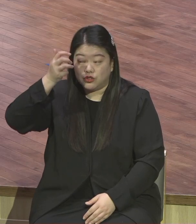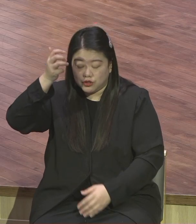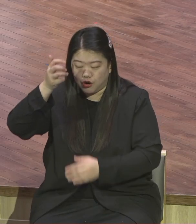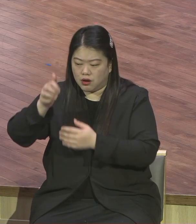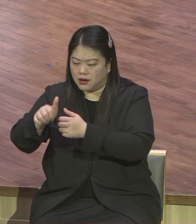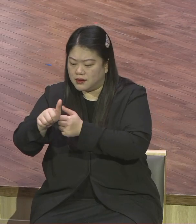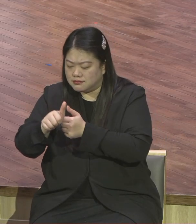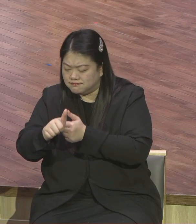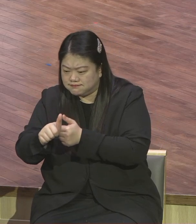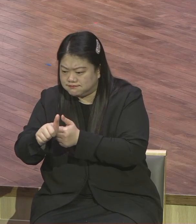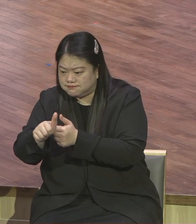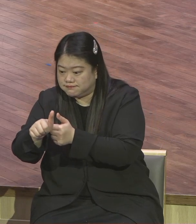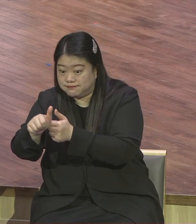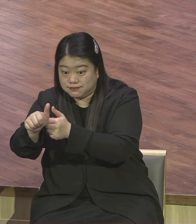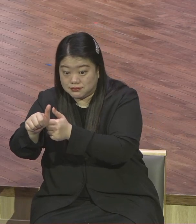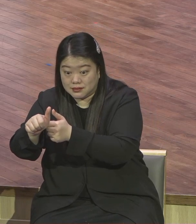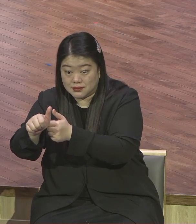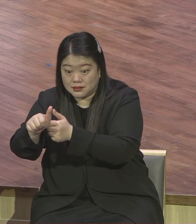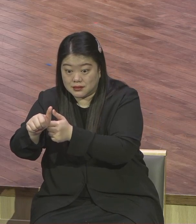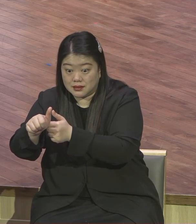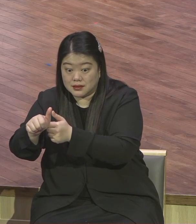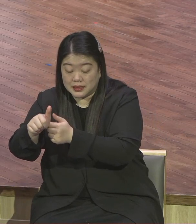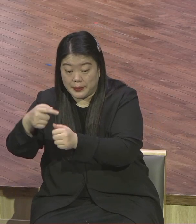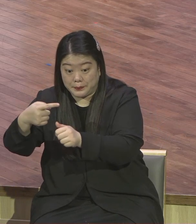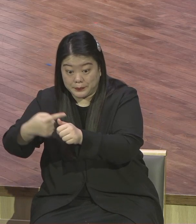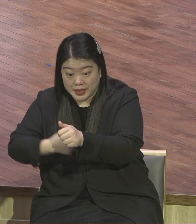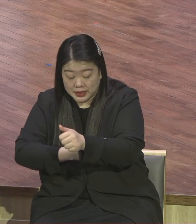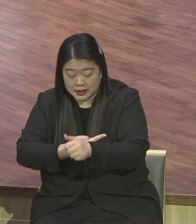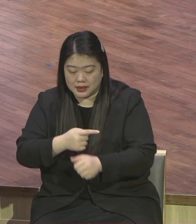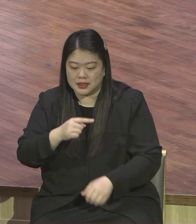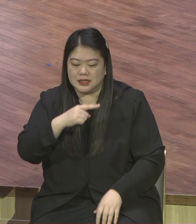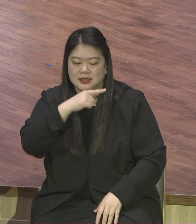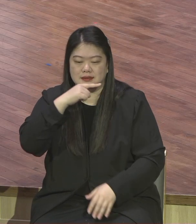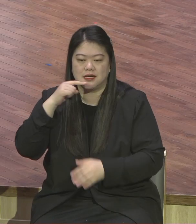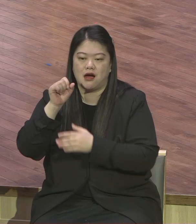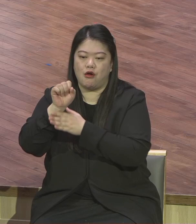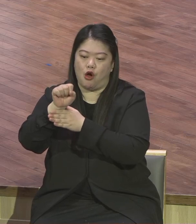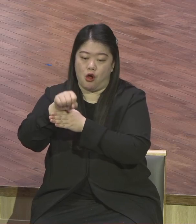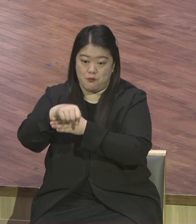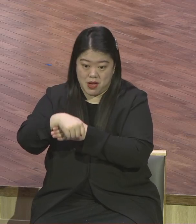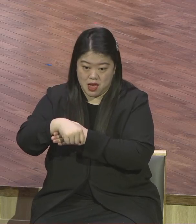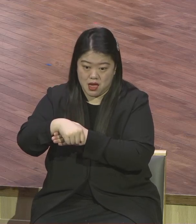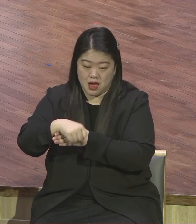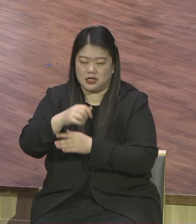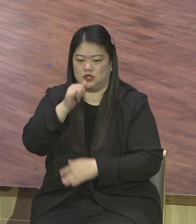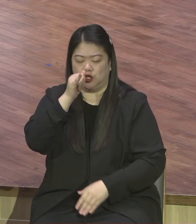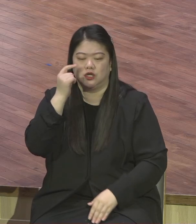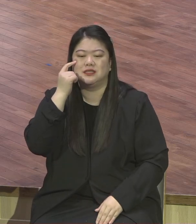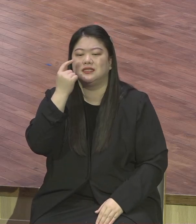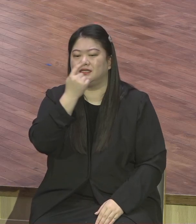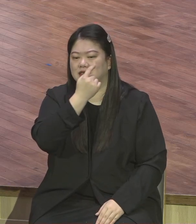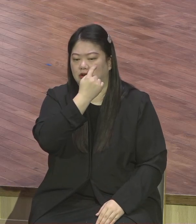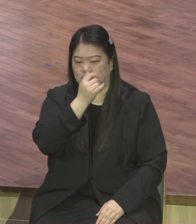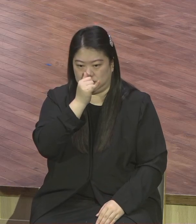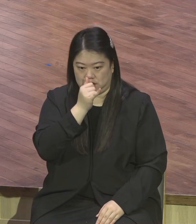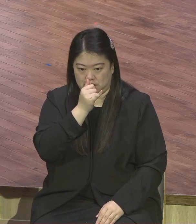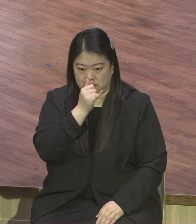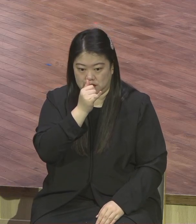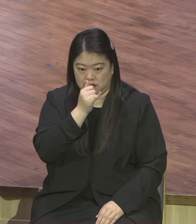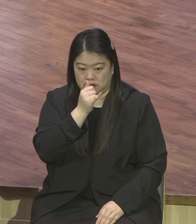속에 사실적으로 뭐가 되느냐? 열매가 맺혀요. 증거를 보입니다. 그러니까